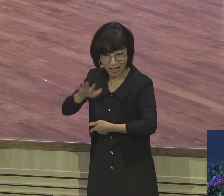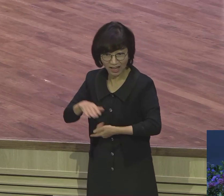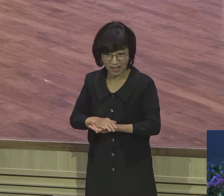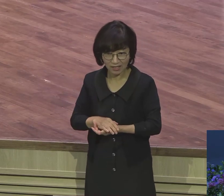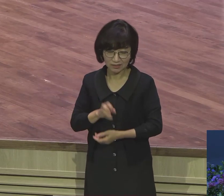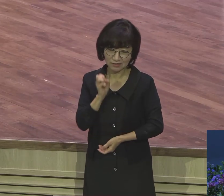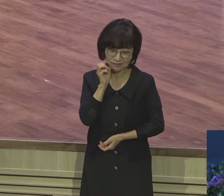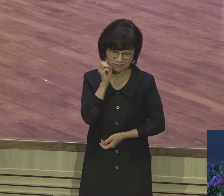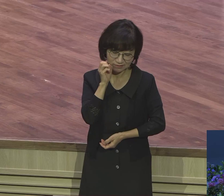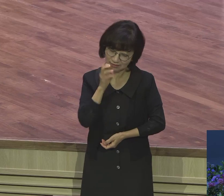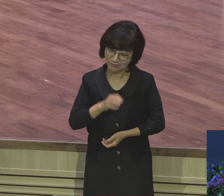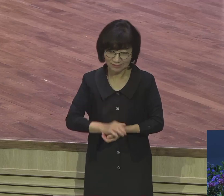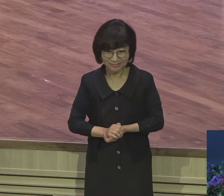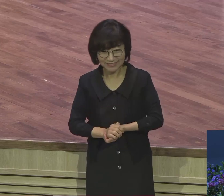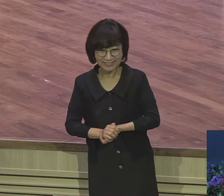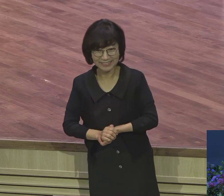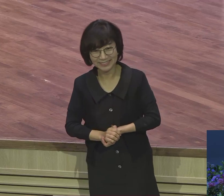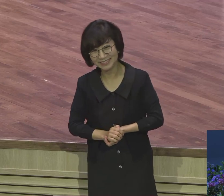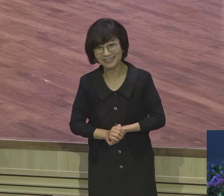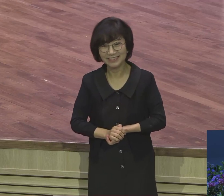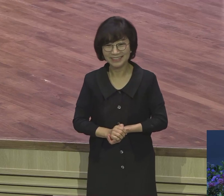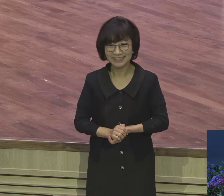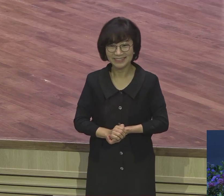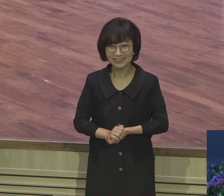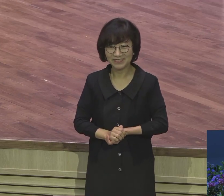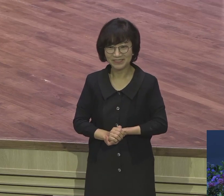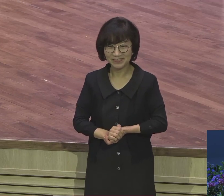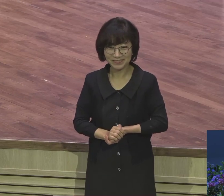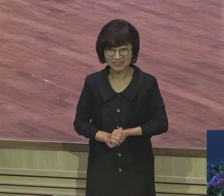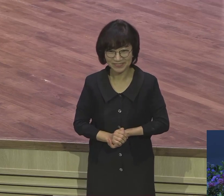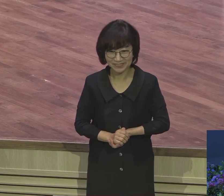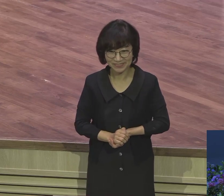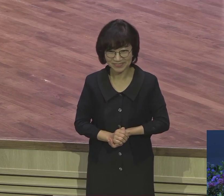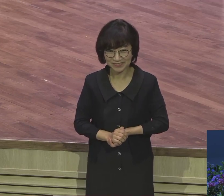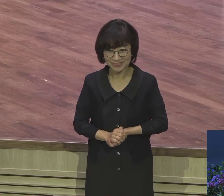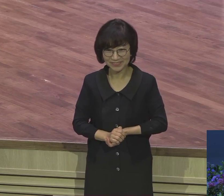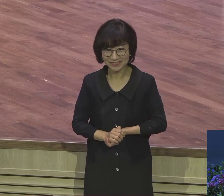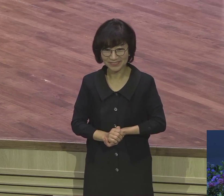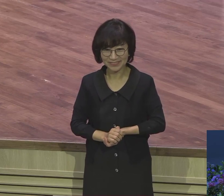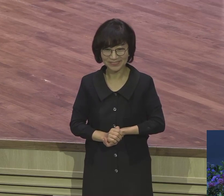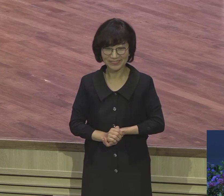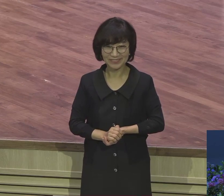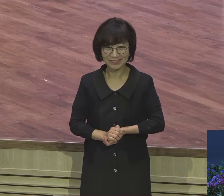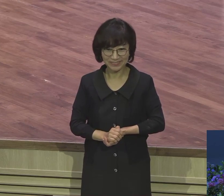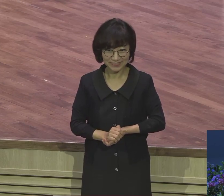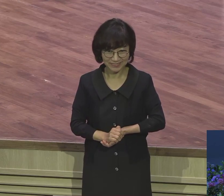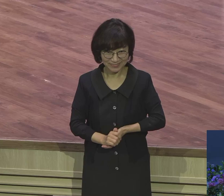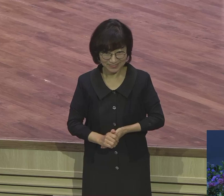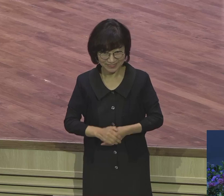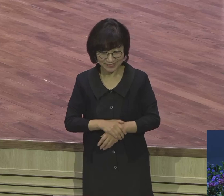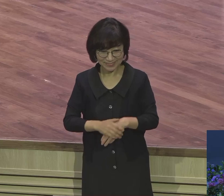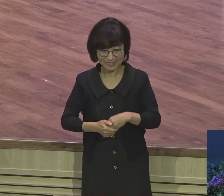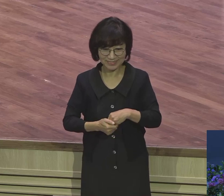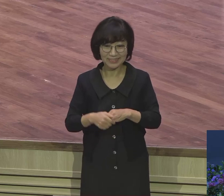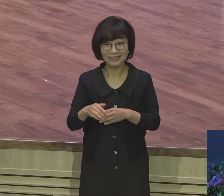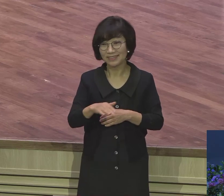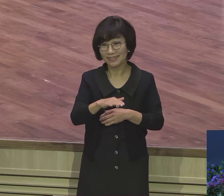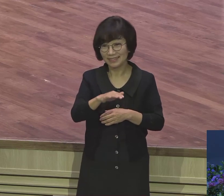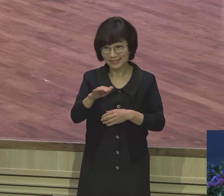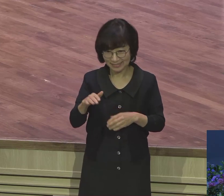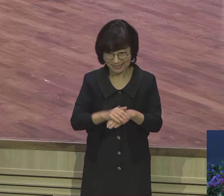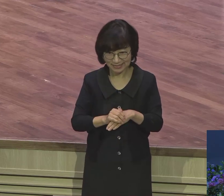여러분 눈만 뜨면 다 보여. 아멘 그래서 여러분 엘리트들 알류 하시기 바랍니다.